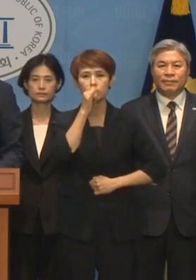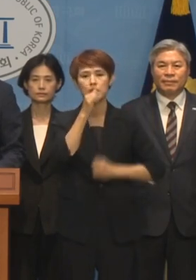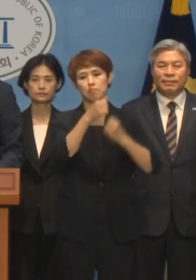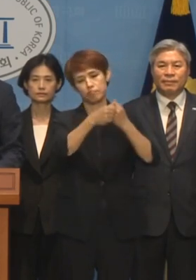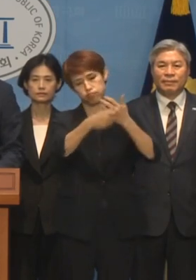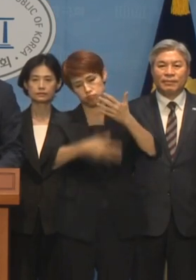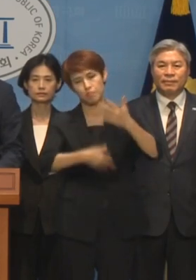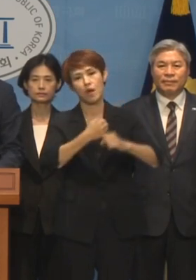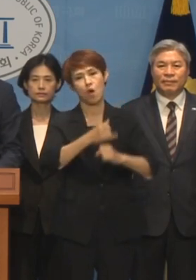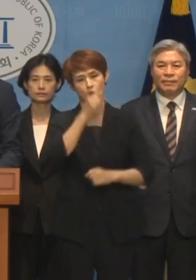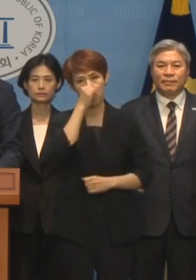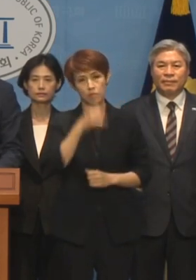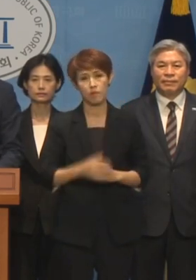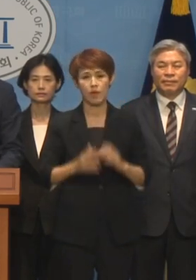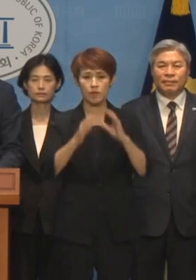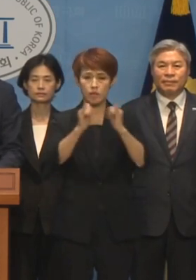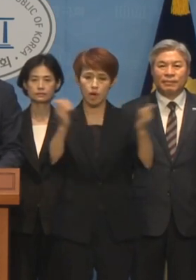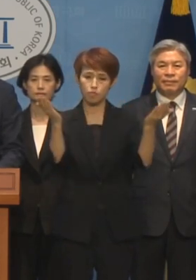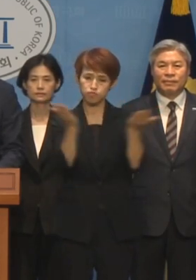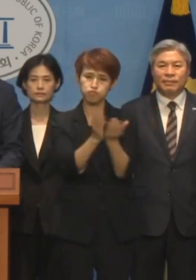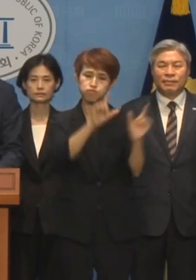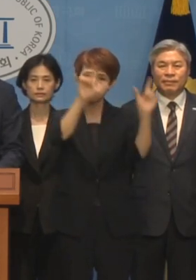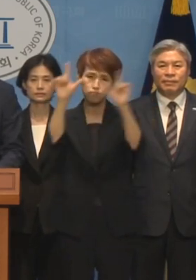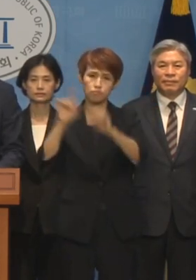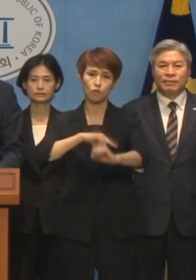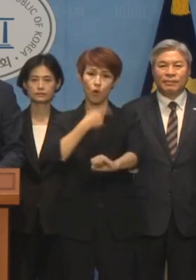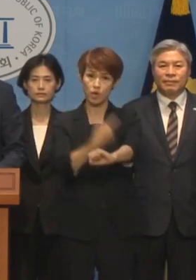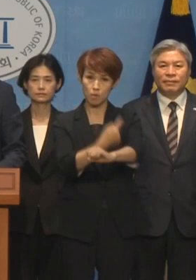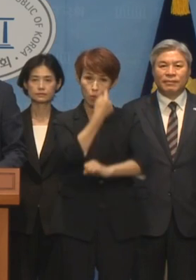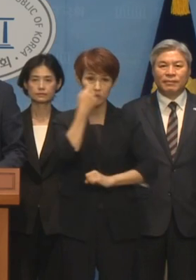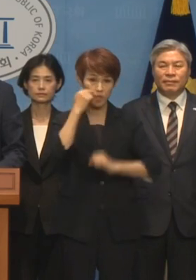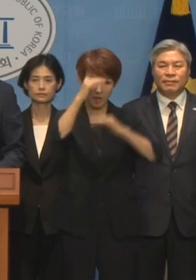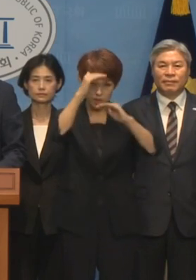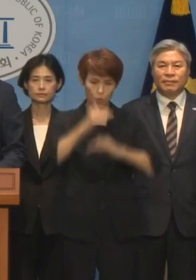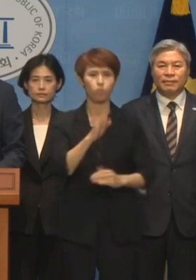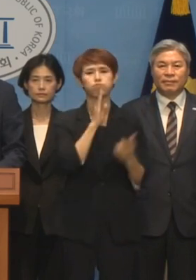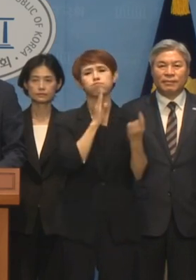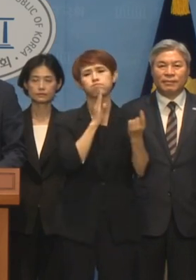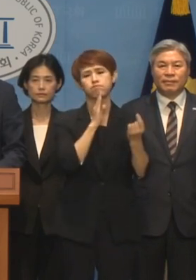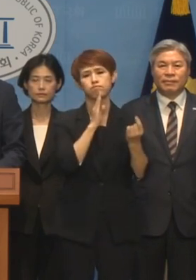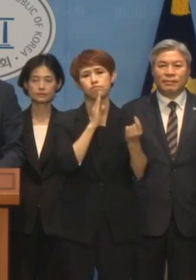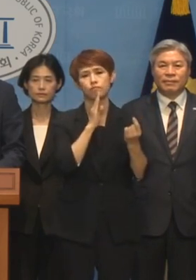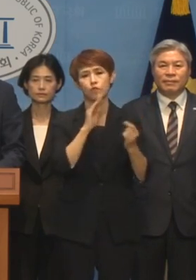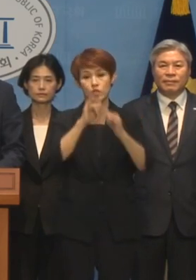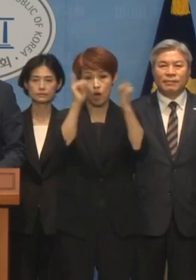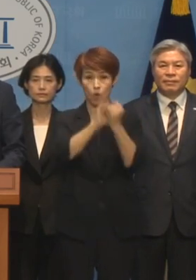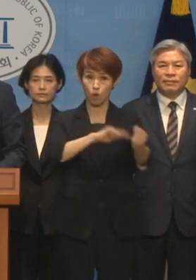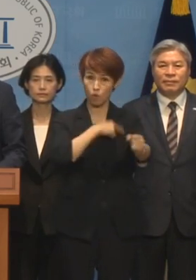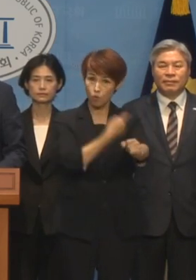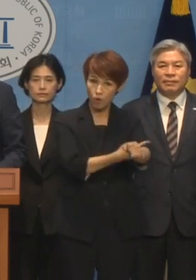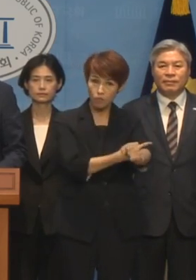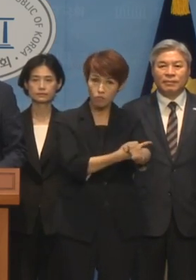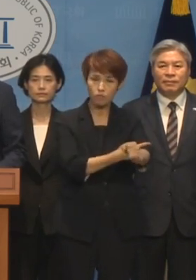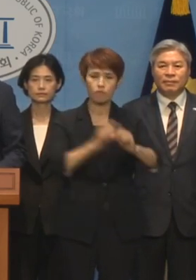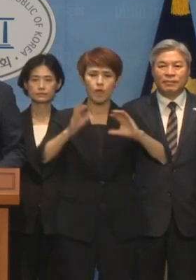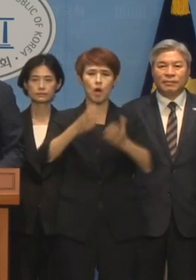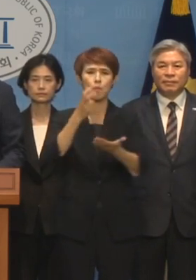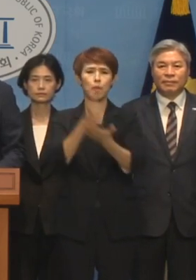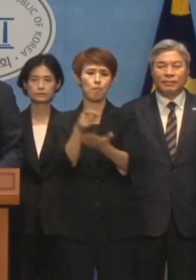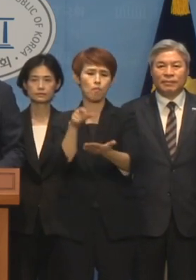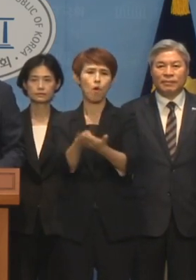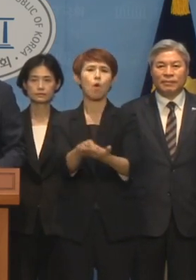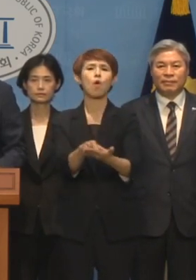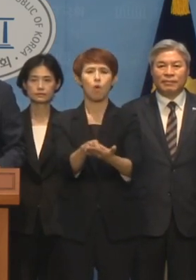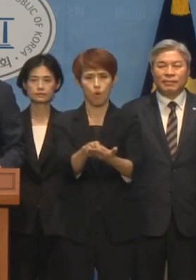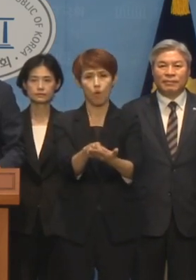신설합니다. 인간다운 생활을 할 권리 보장 내용이 그것입니다. 사회권은 이미 헌법에 규정되어